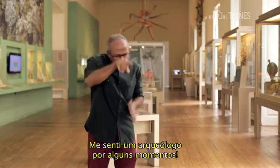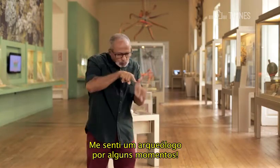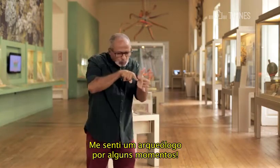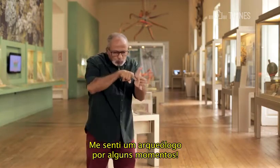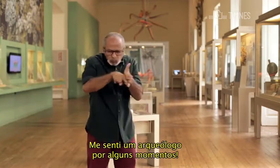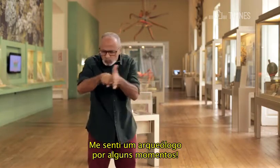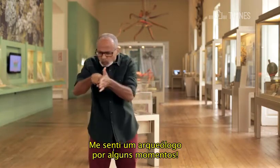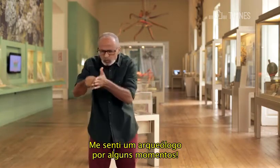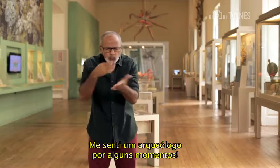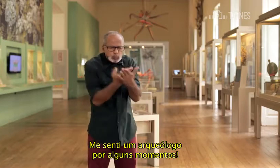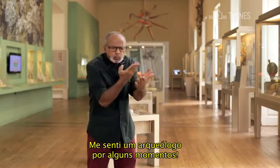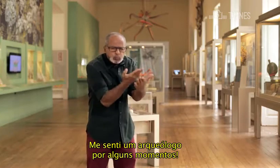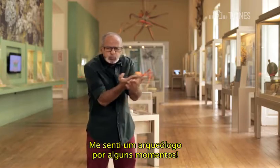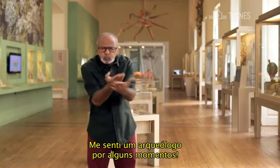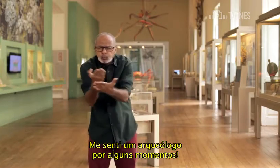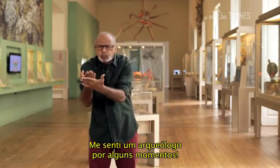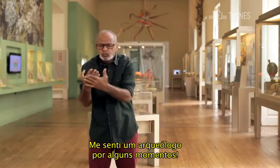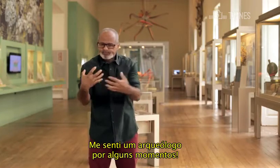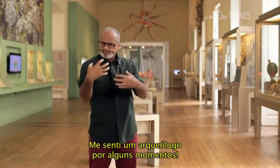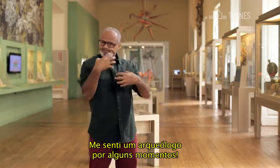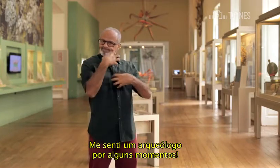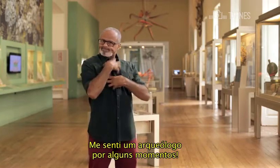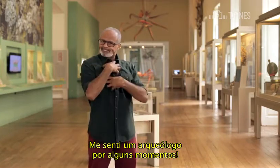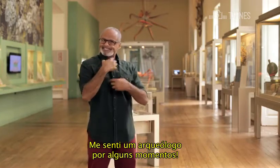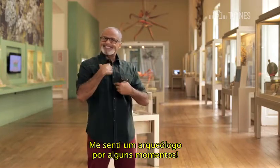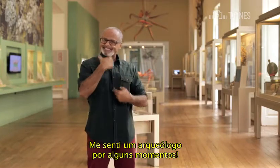por alguns momentos.